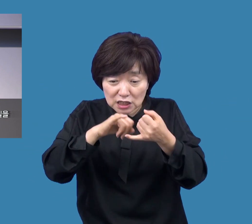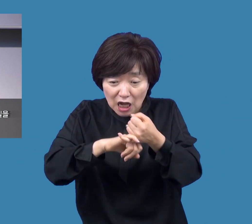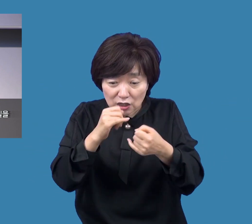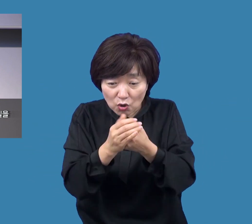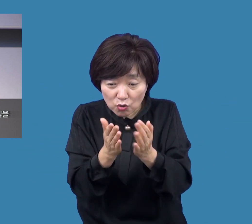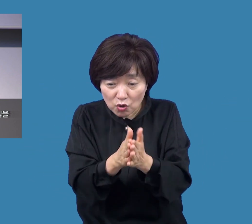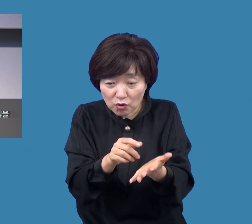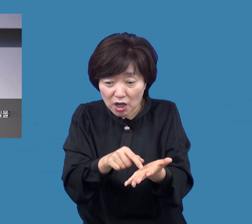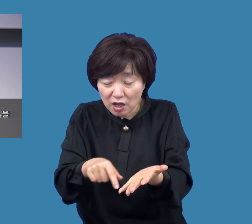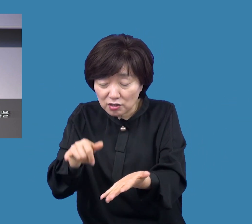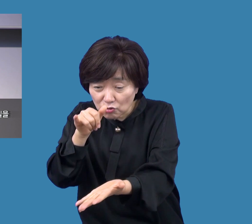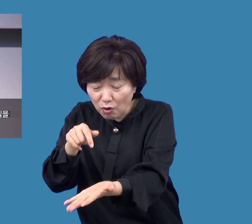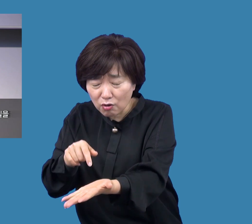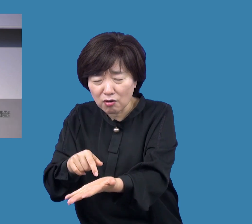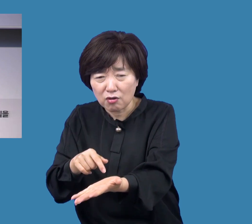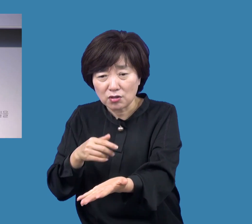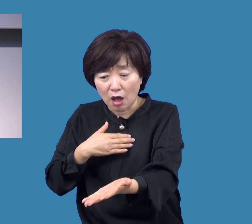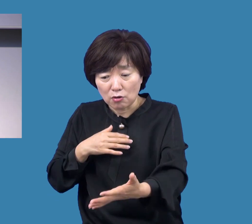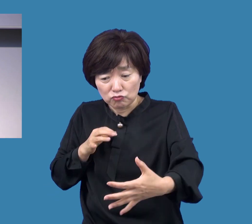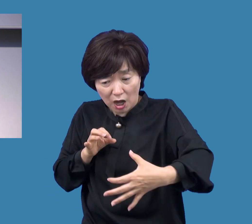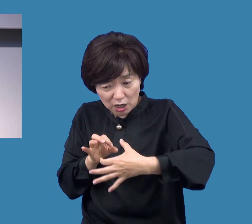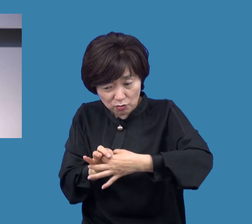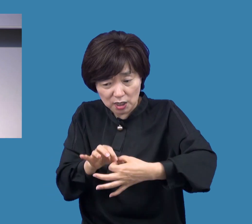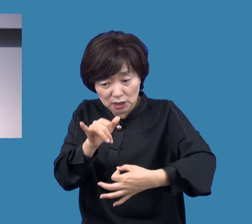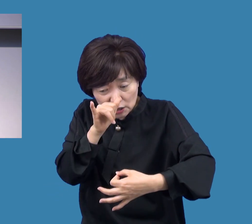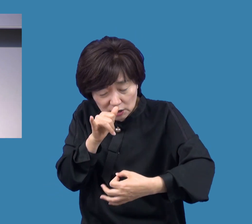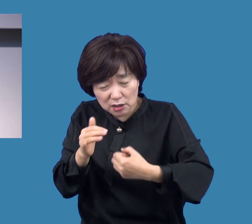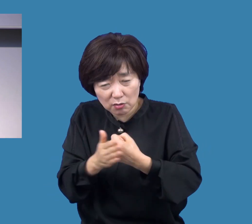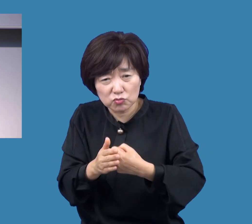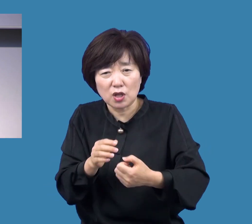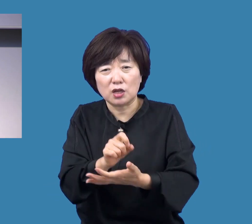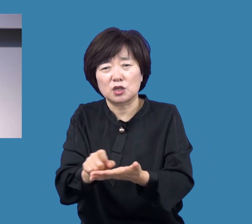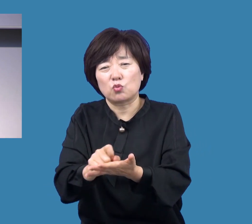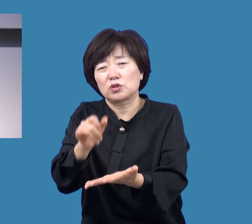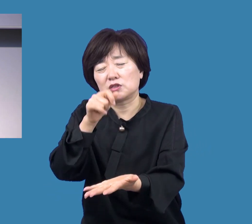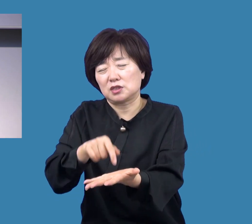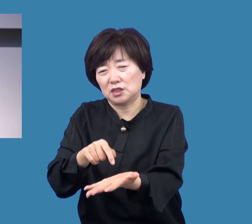상식적으로 생각해봐, 이상하잖아. 우리하고 상관도 없는 걸 성경에다 왜 기록했겠어?